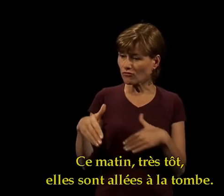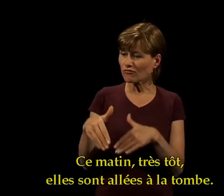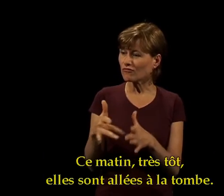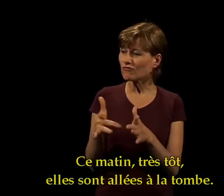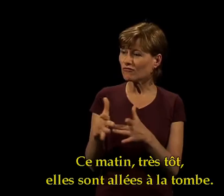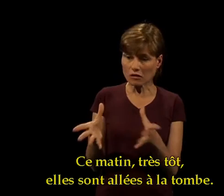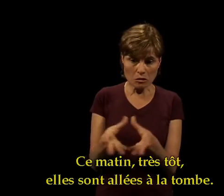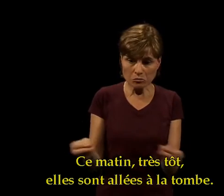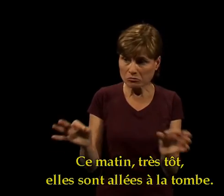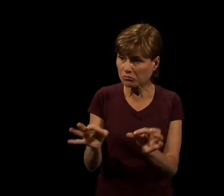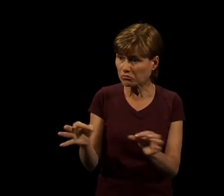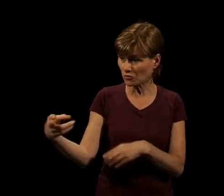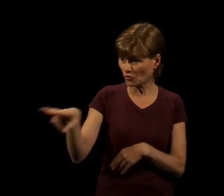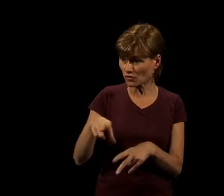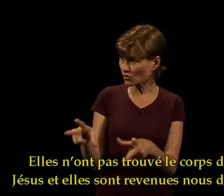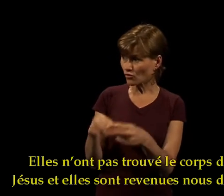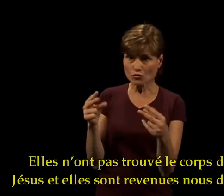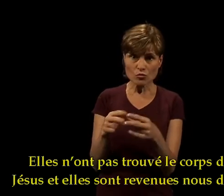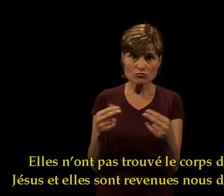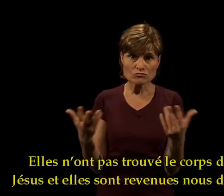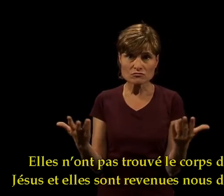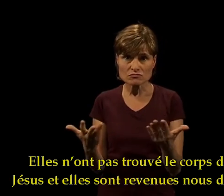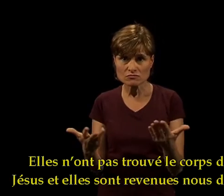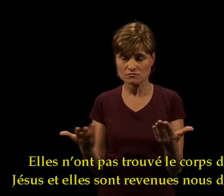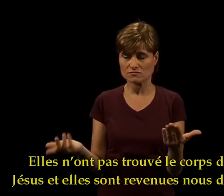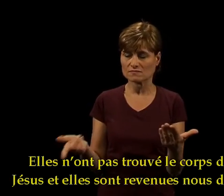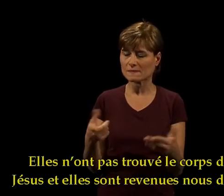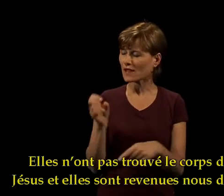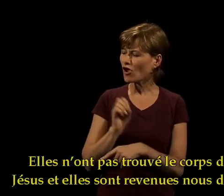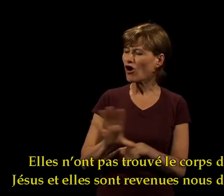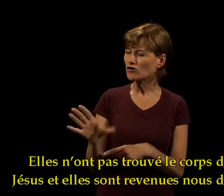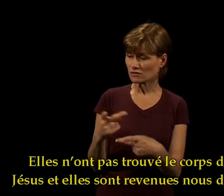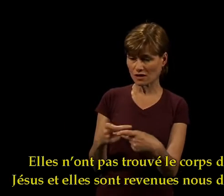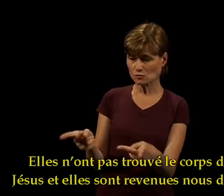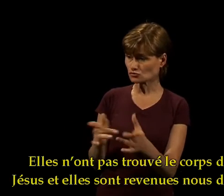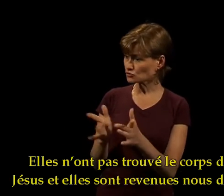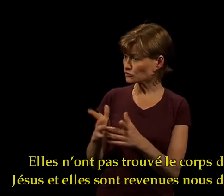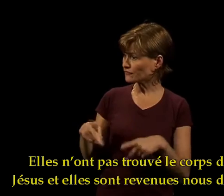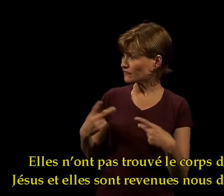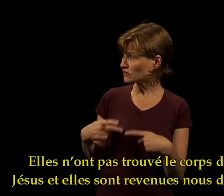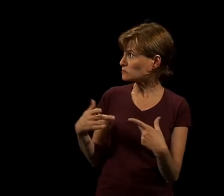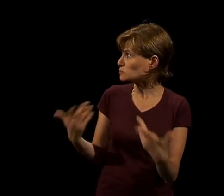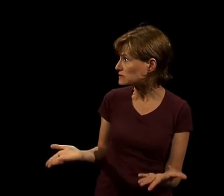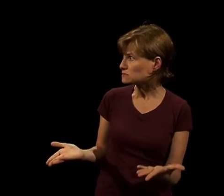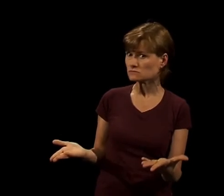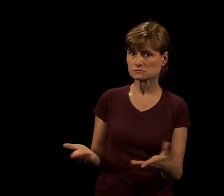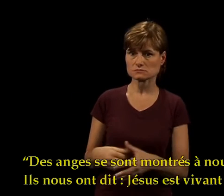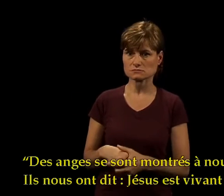Elles n'ont pas trouvé le corps de Jésus, et elles sont revenues nous dire « Des anges se sont montrés à nous. Ils nous ont dit